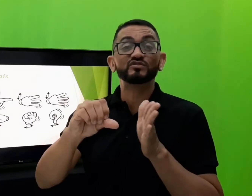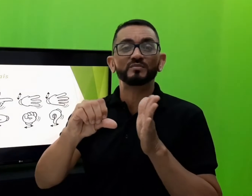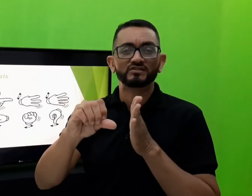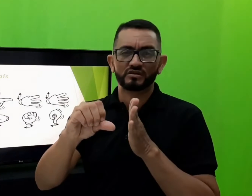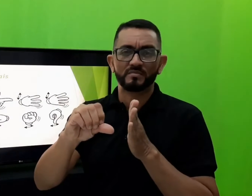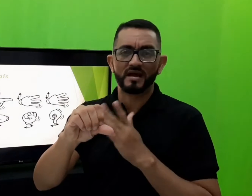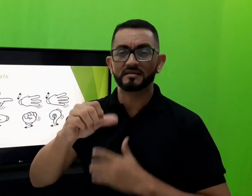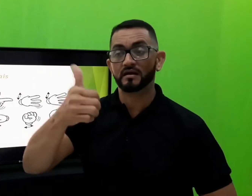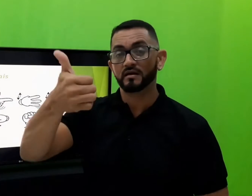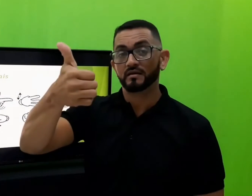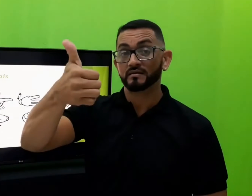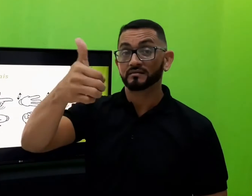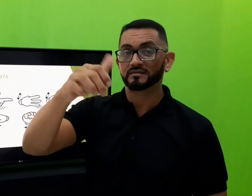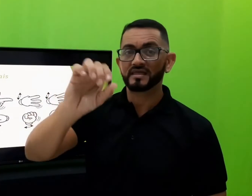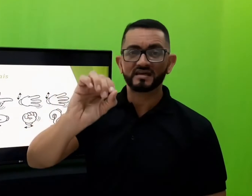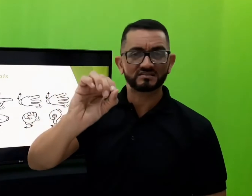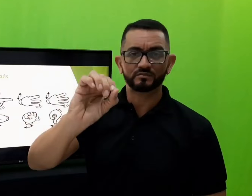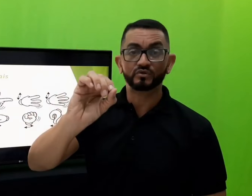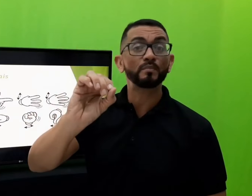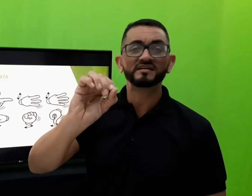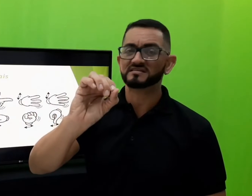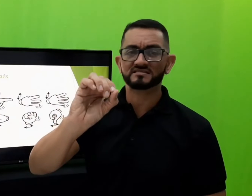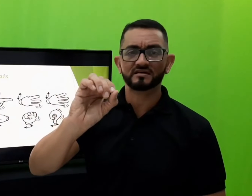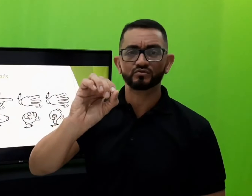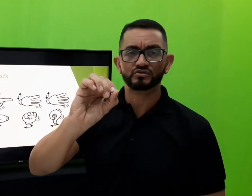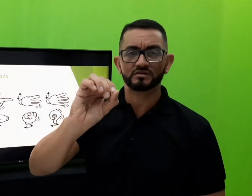uma chamada. 10º, não precisa sacudir.